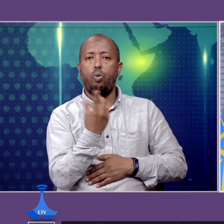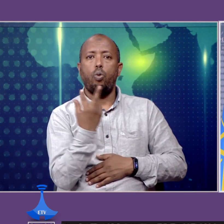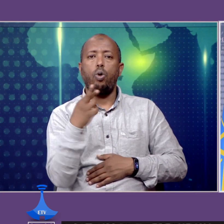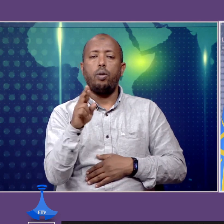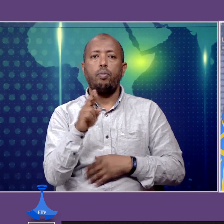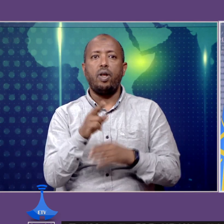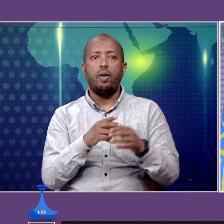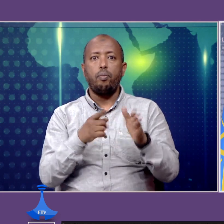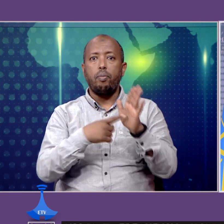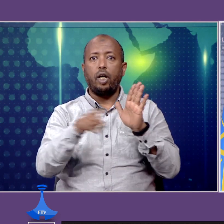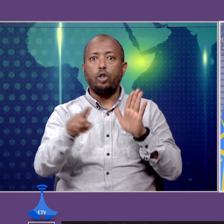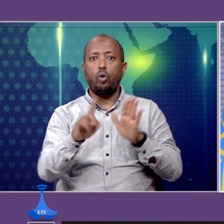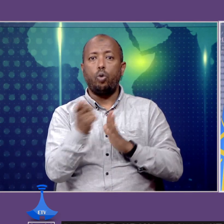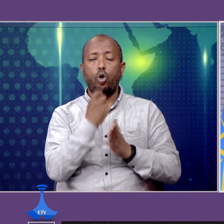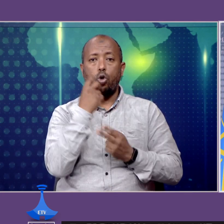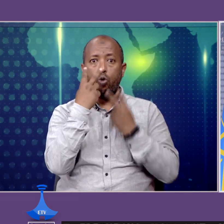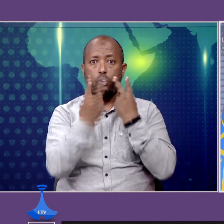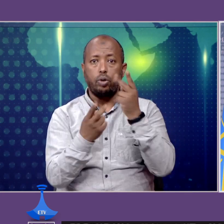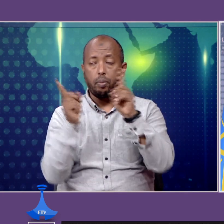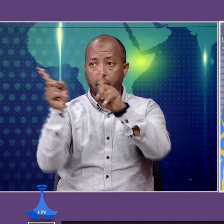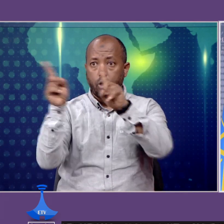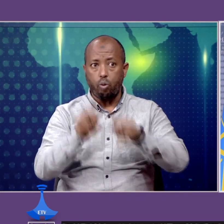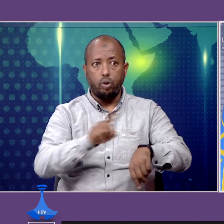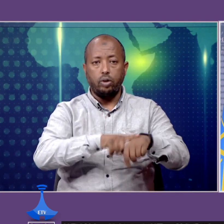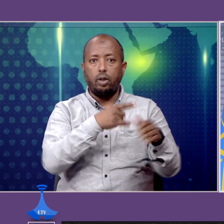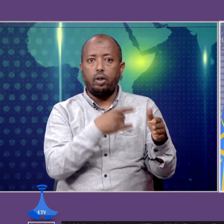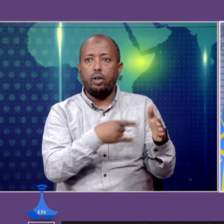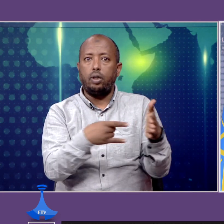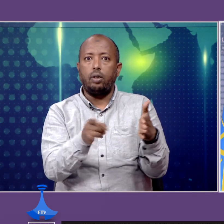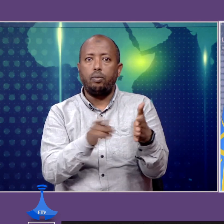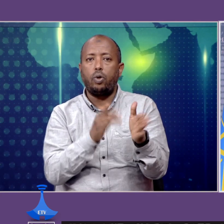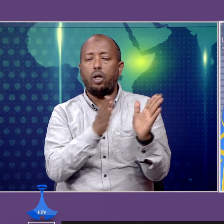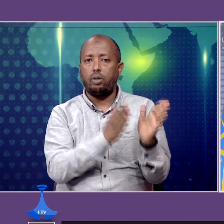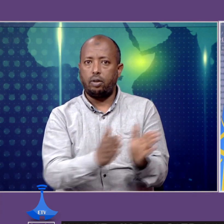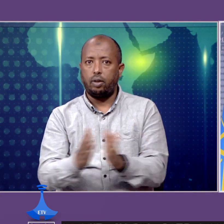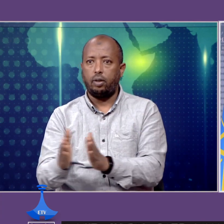ወደ ኢትዮጵያ በሚመጡበት ጊዜ ነው ይሄ አለ